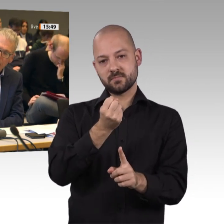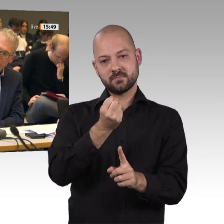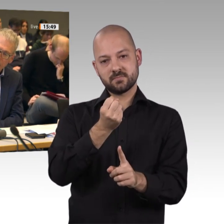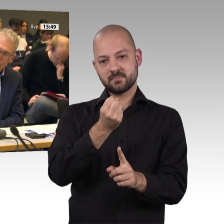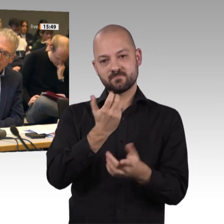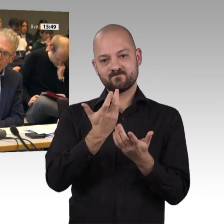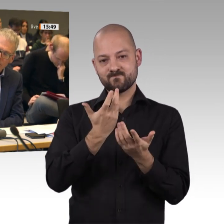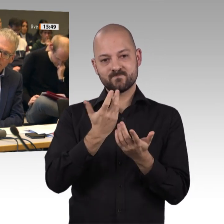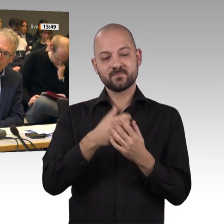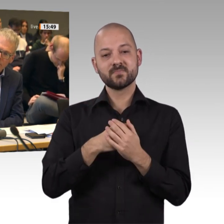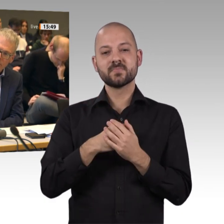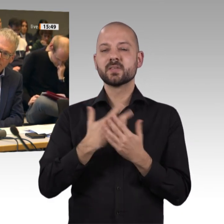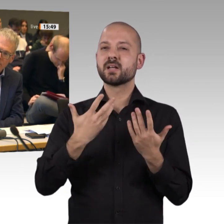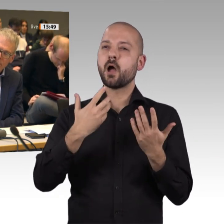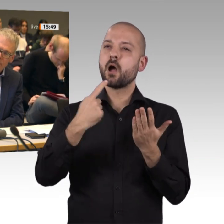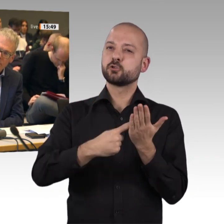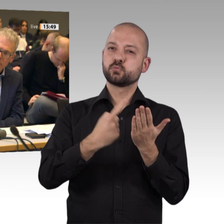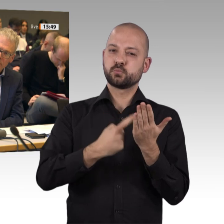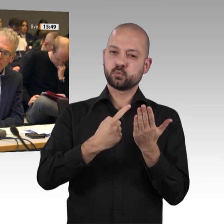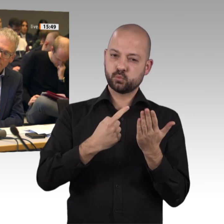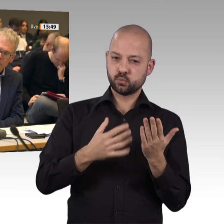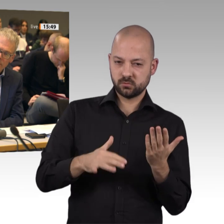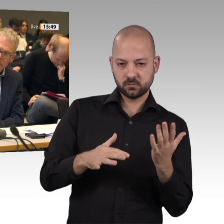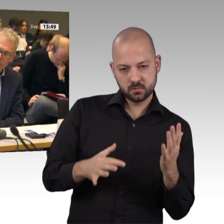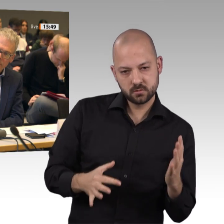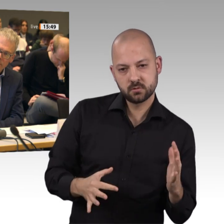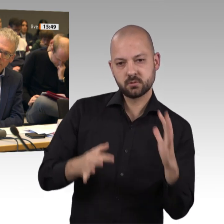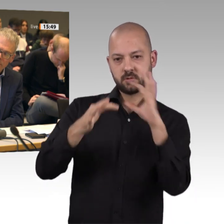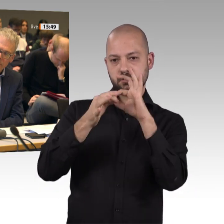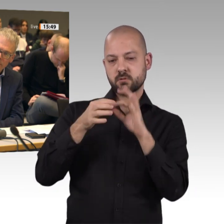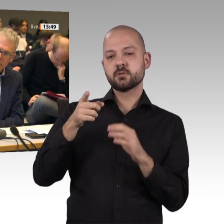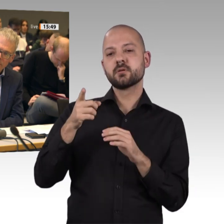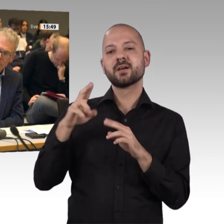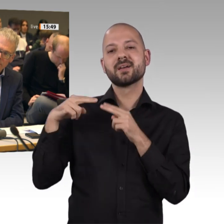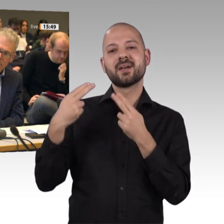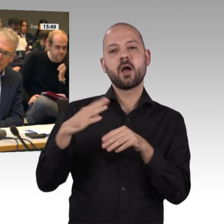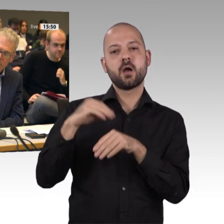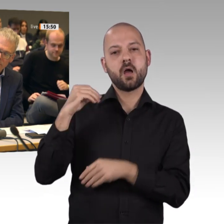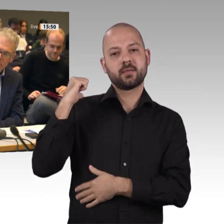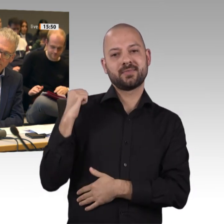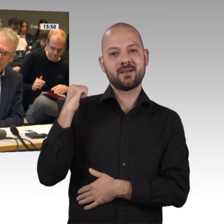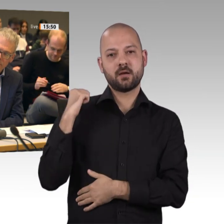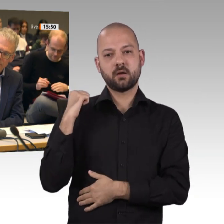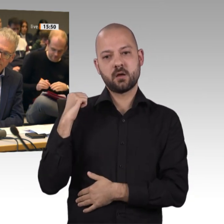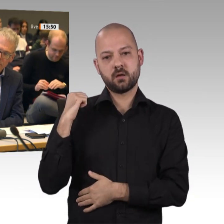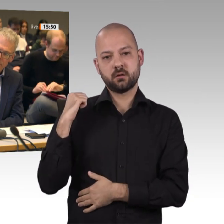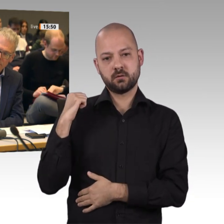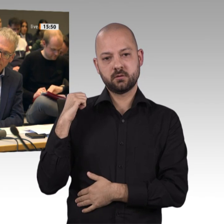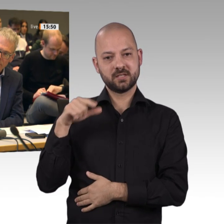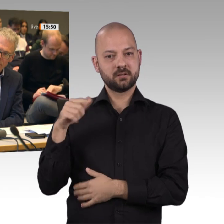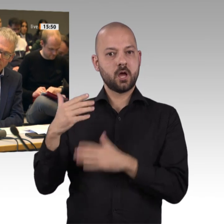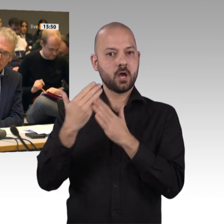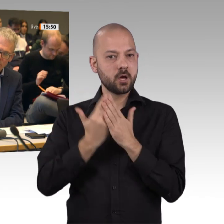Ausbildungsfähigkeit nicht besteht. Das heißt, dieser Personenkreis keinen Zugang zum allgemeinen Arbeitsmarkt hat.